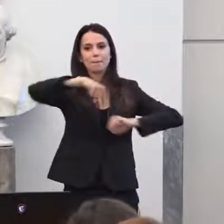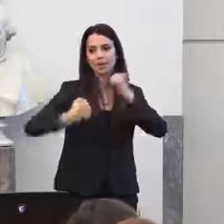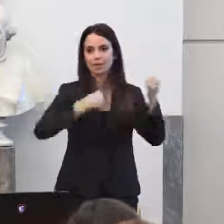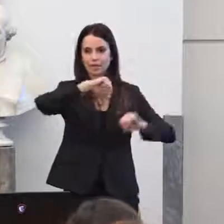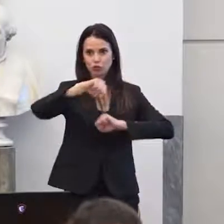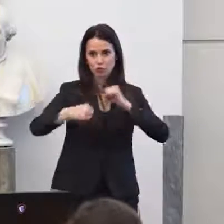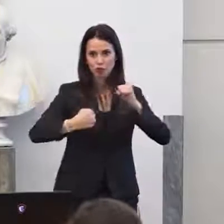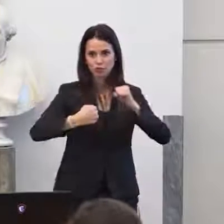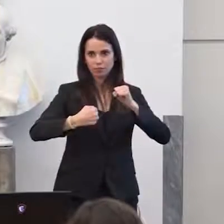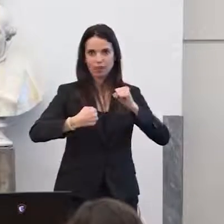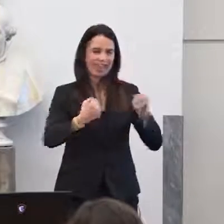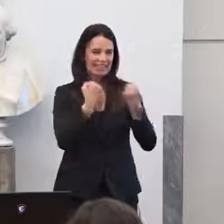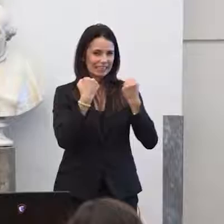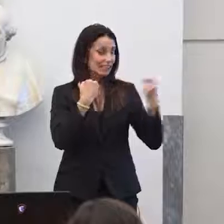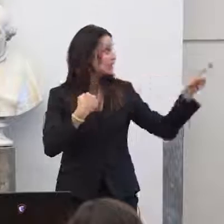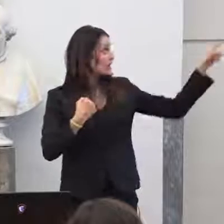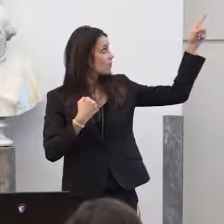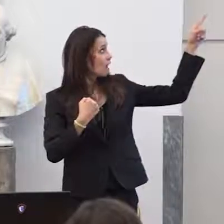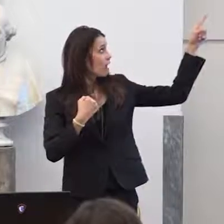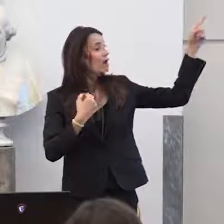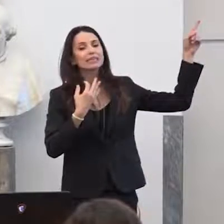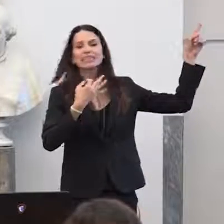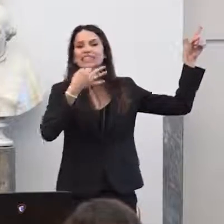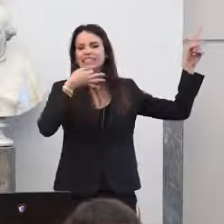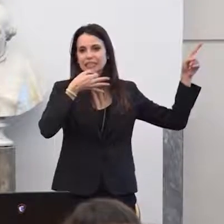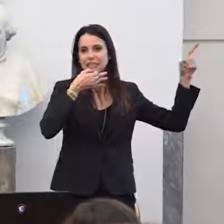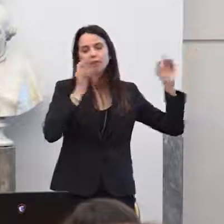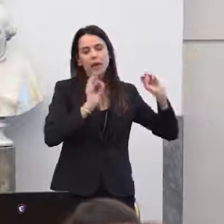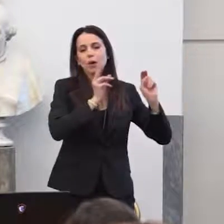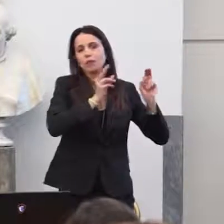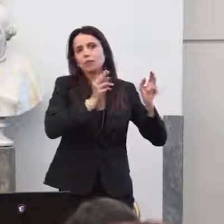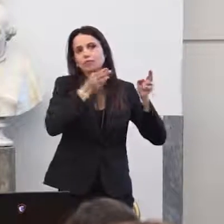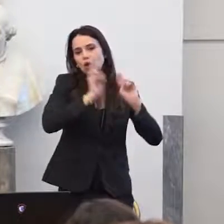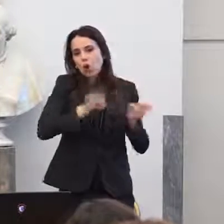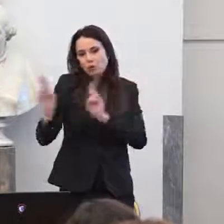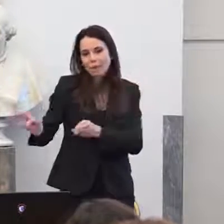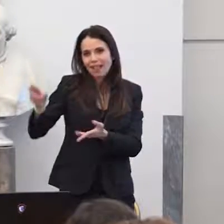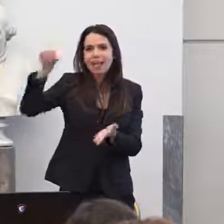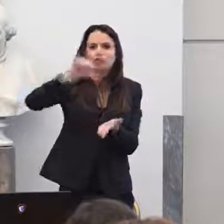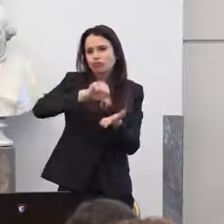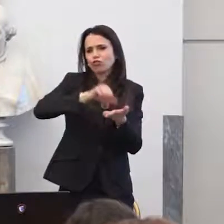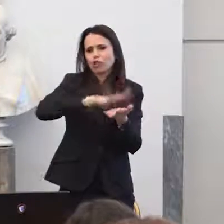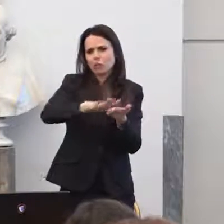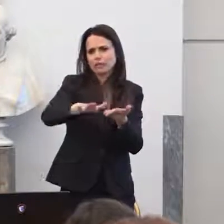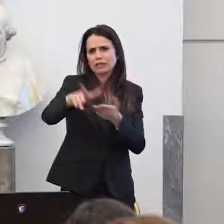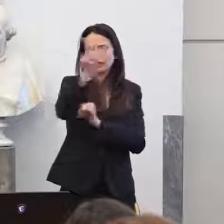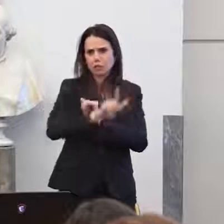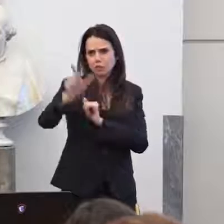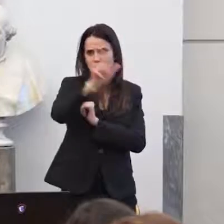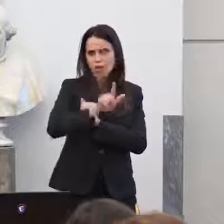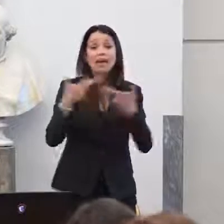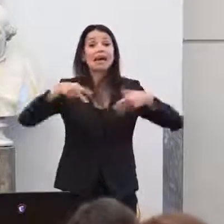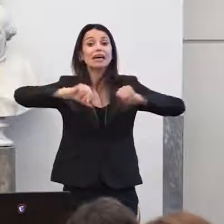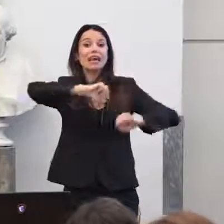riabilitazione intensiva, quella ospedaliera, la cosiddetta alta specialità, tipo quella del Santa Lucia, piuttosto che la riabilitazione motoria, la